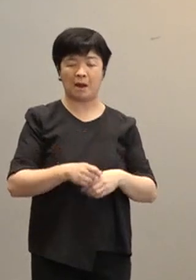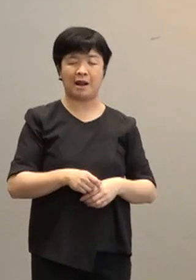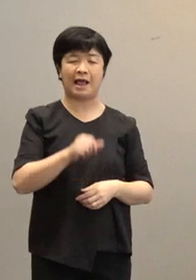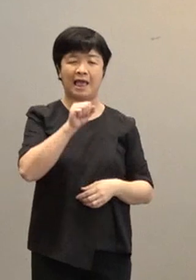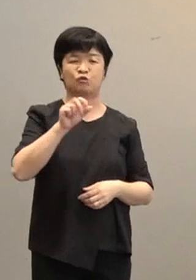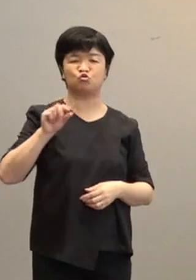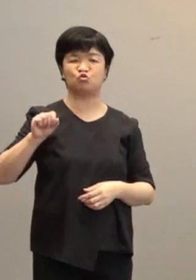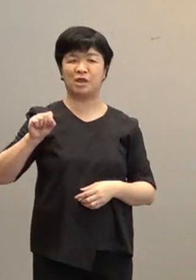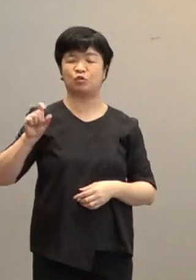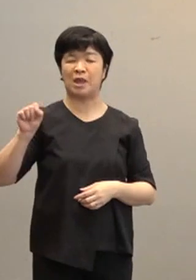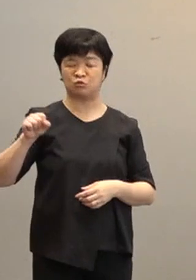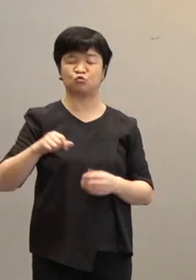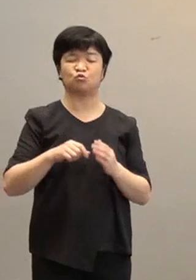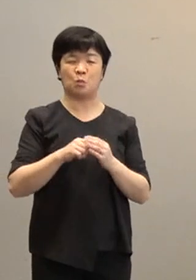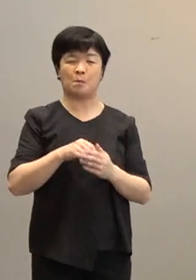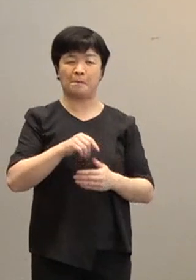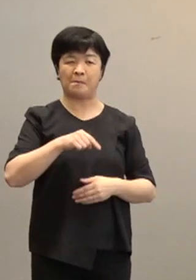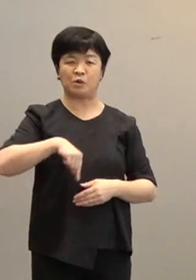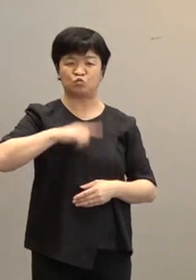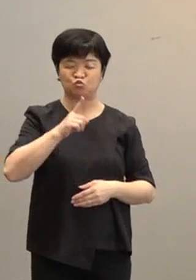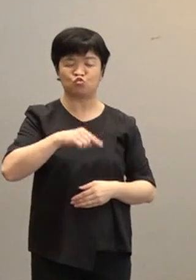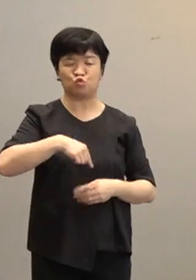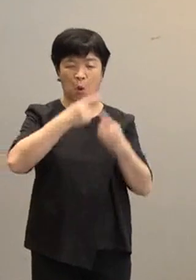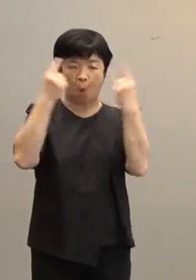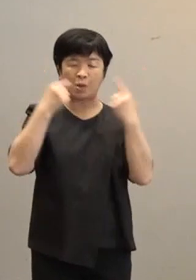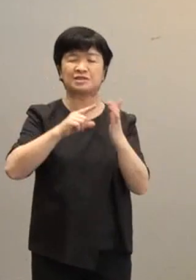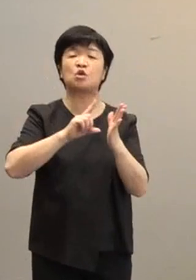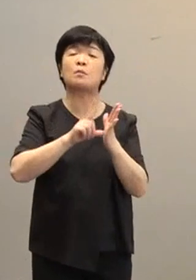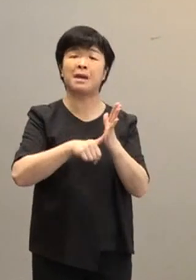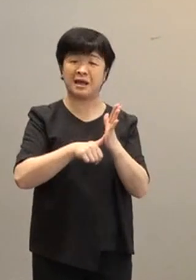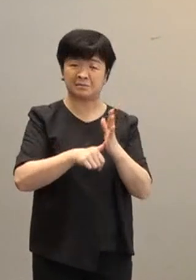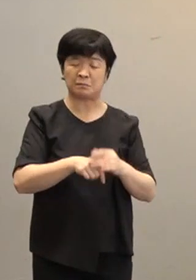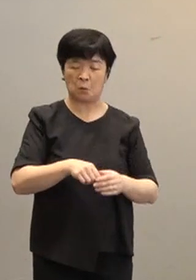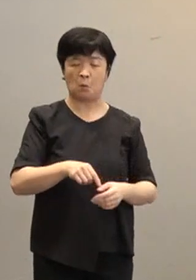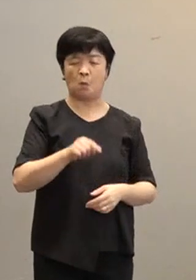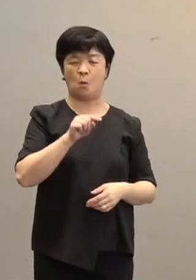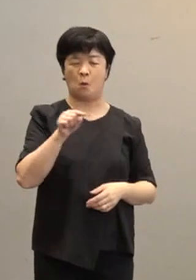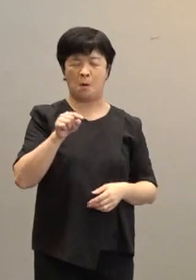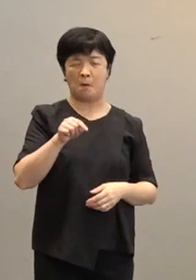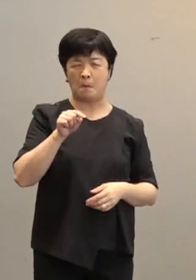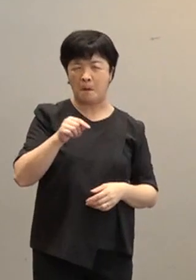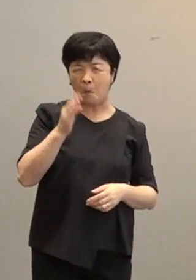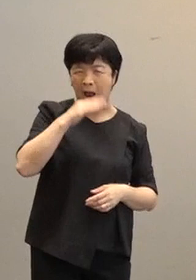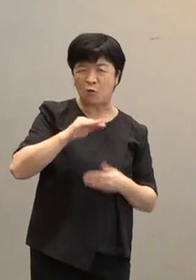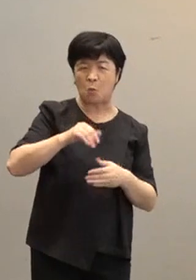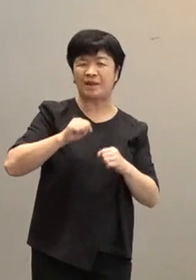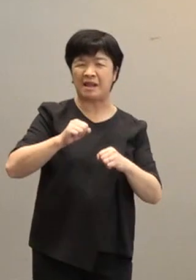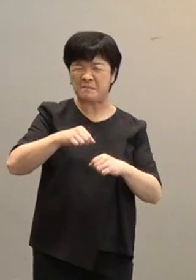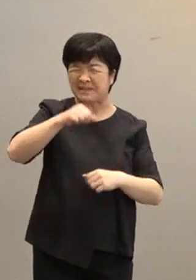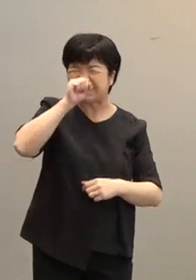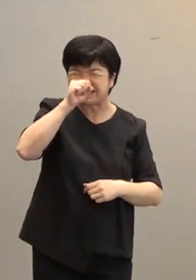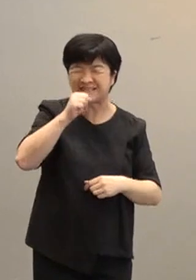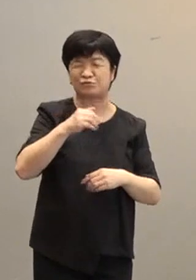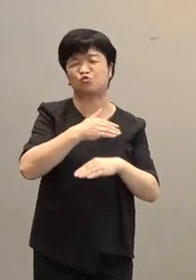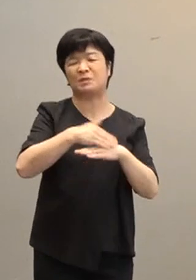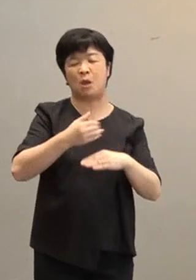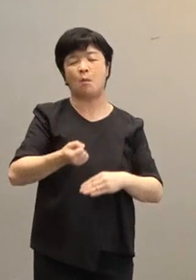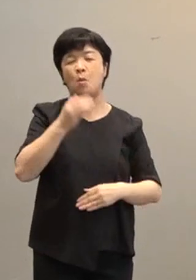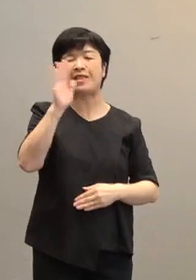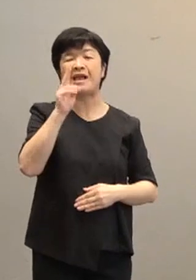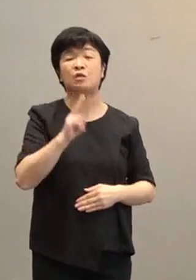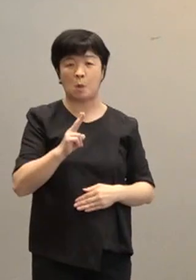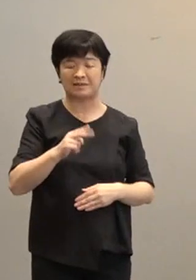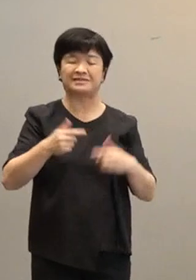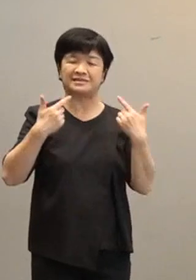てもですね、そういう、まあ、メリットを、ね、あまり作らないようにするためにどうしたらいいのかということをですね、常に、まあ、我々自身